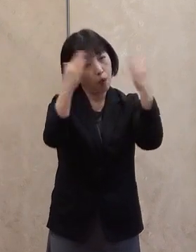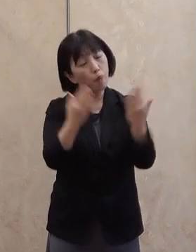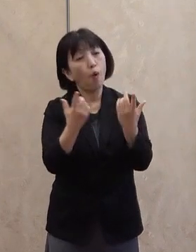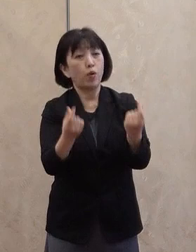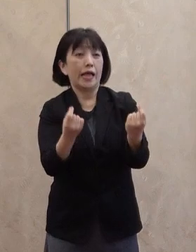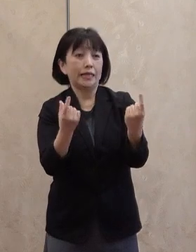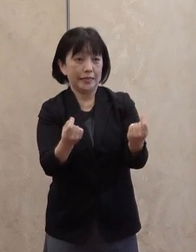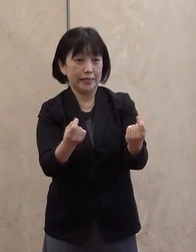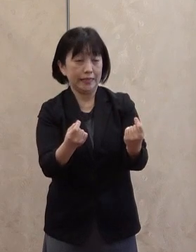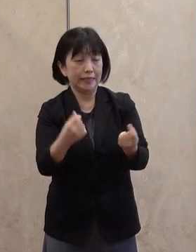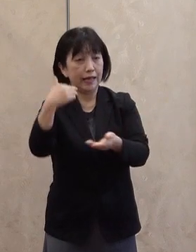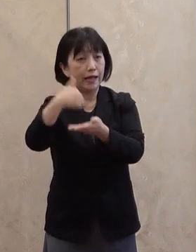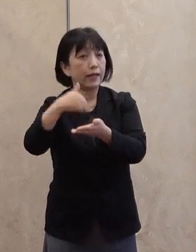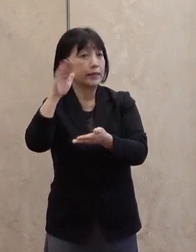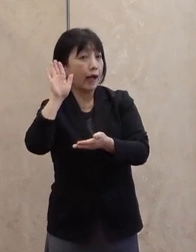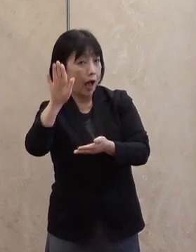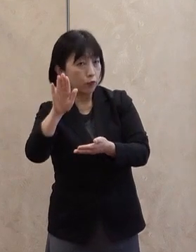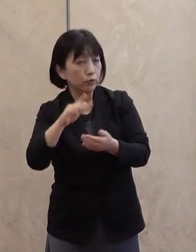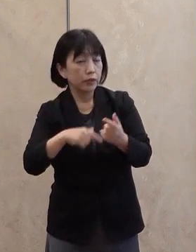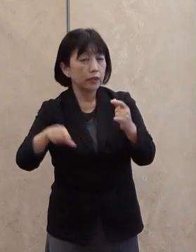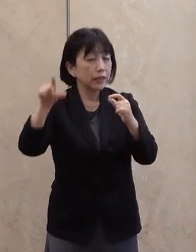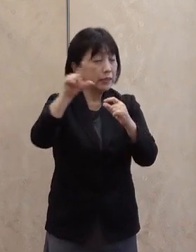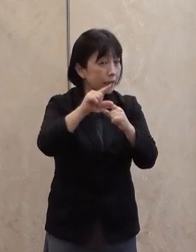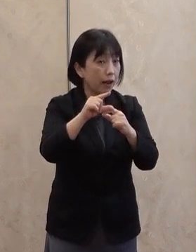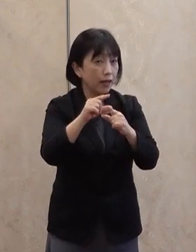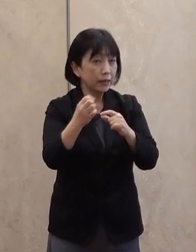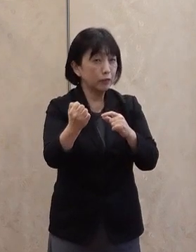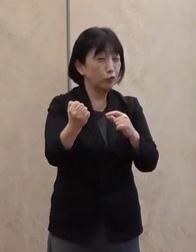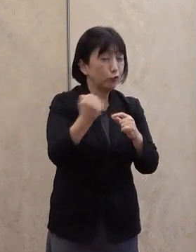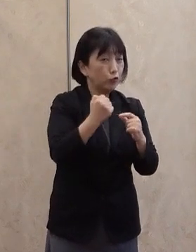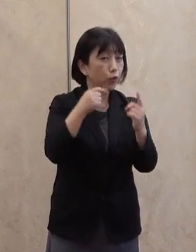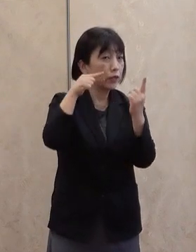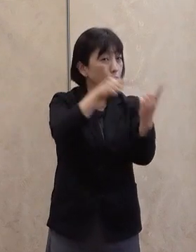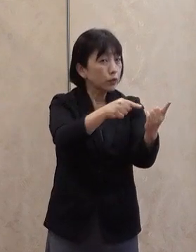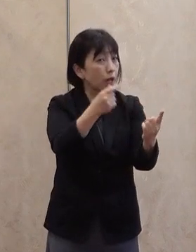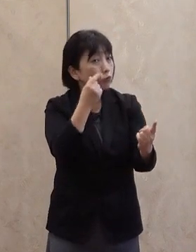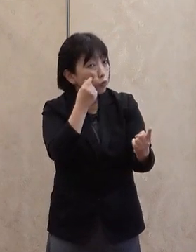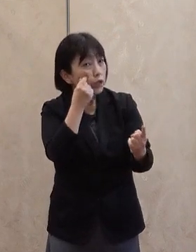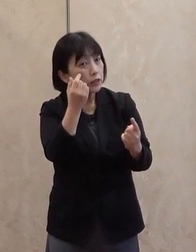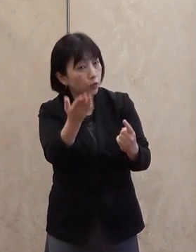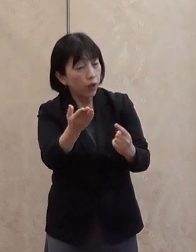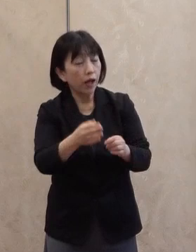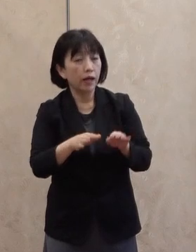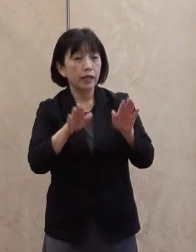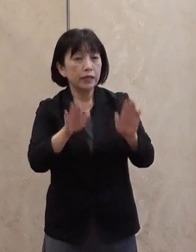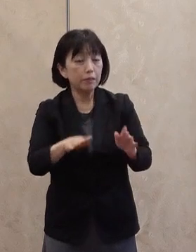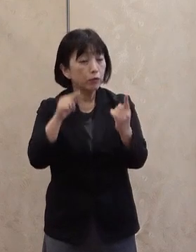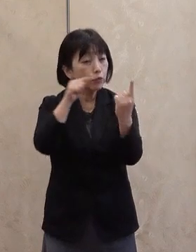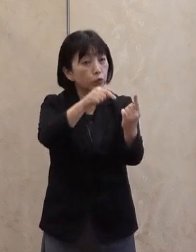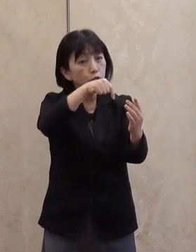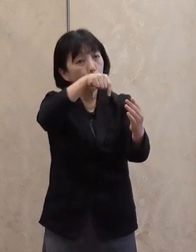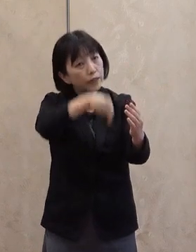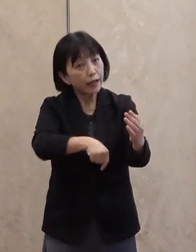一歩踏み込んだ措置というのはそうするとなかなか難しくなってくるのかですね、今この措置の中で